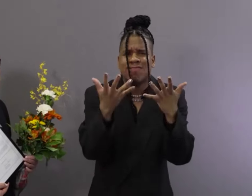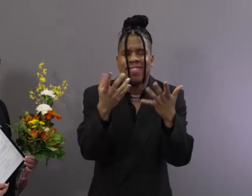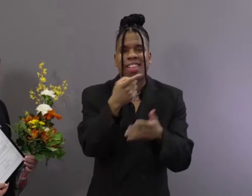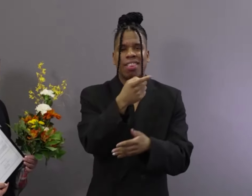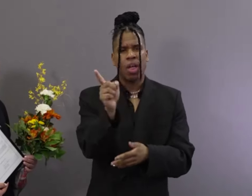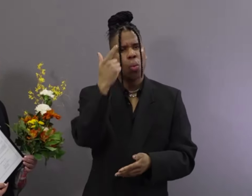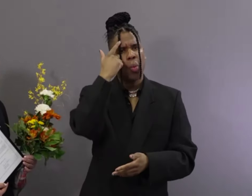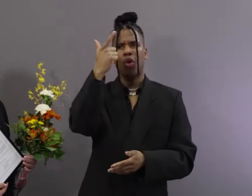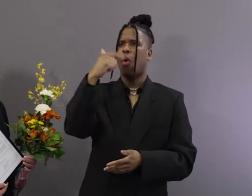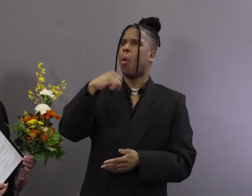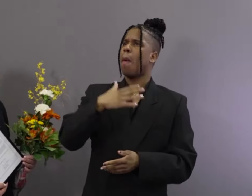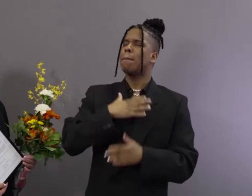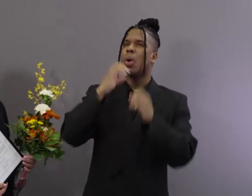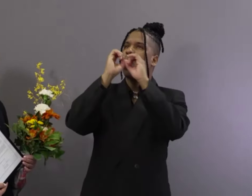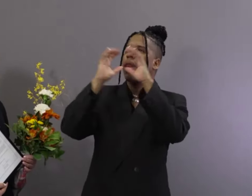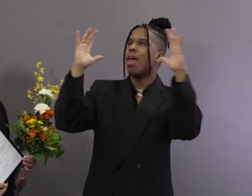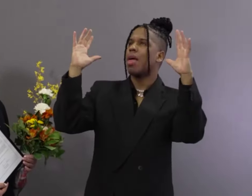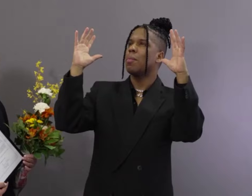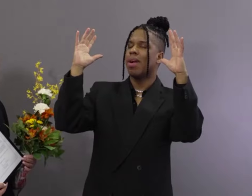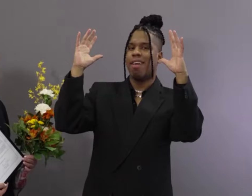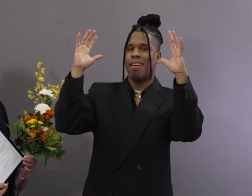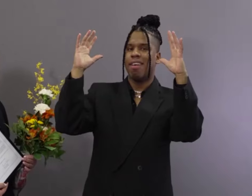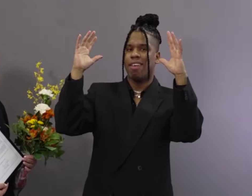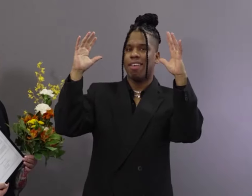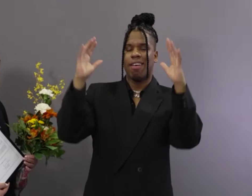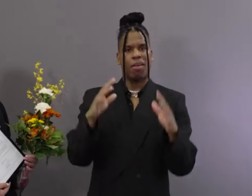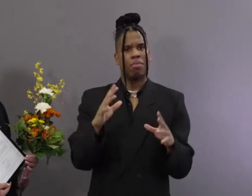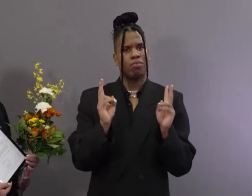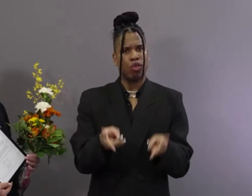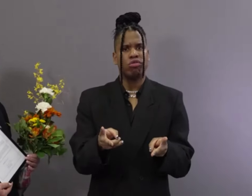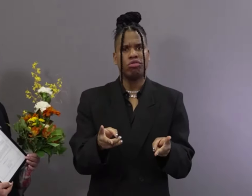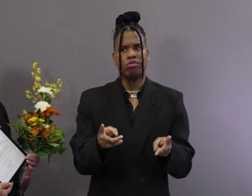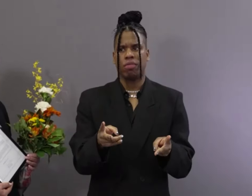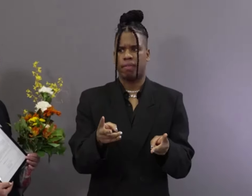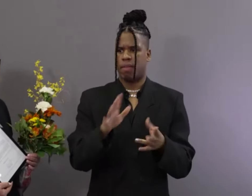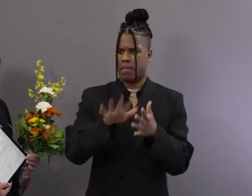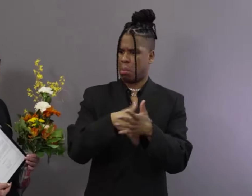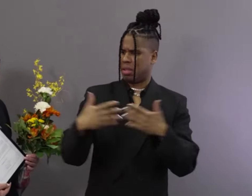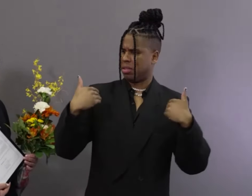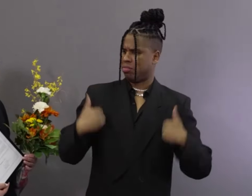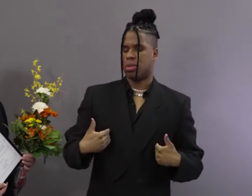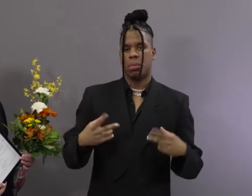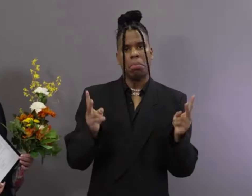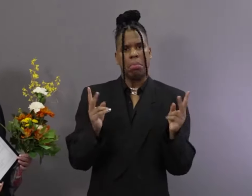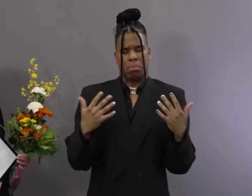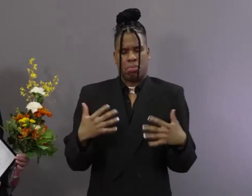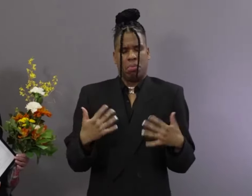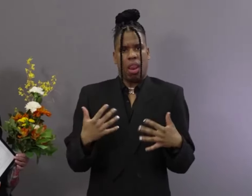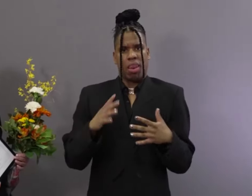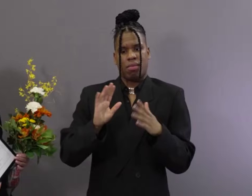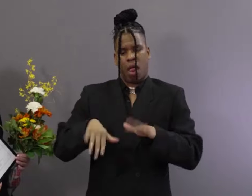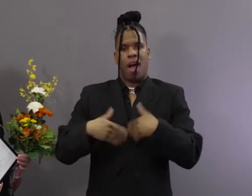että lapset ja nuoret saavat tästä kannustusta ja ajatusta siitä, että kannattaa uskoa omiin unelmiinsa.